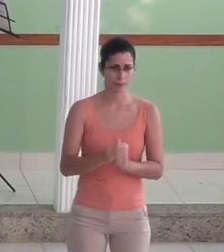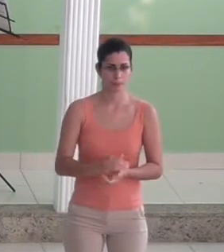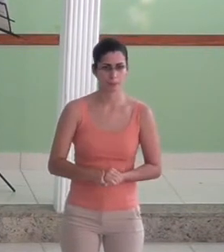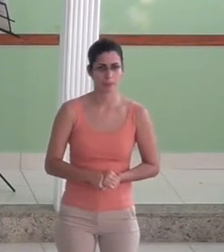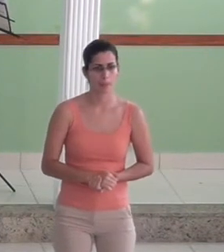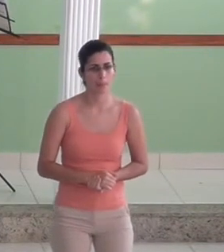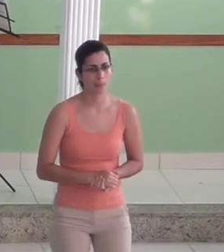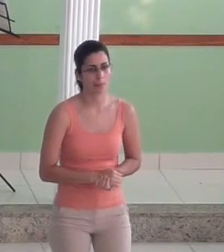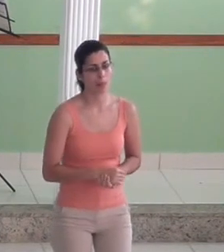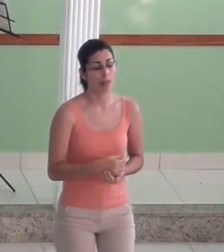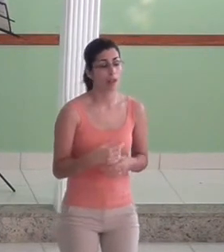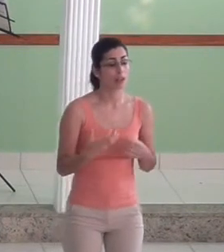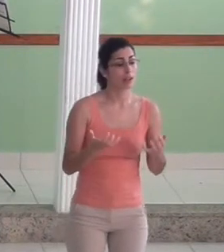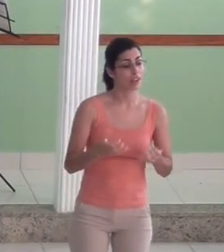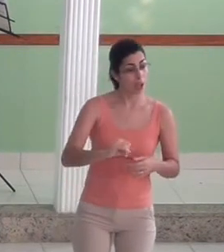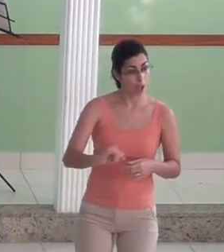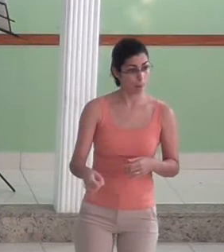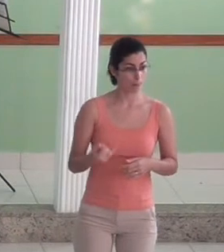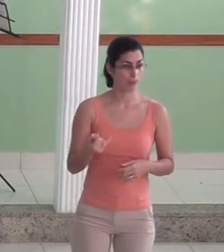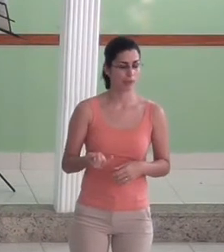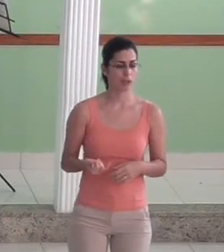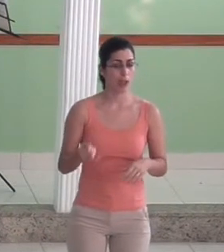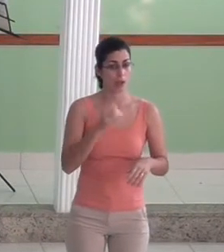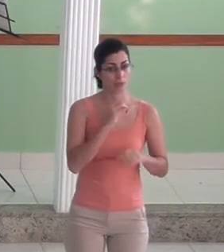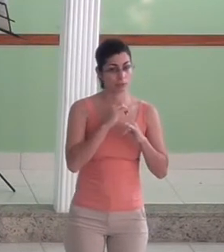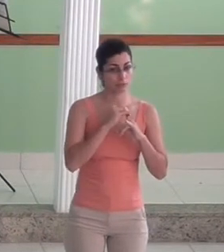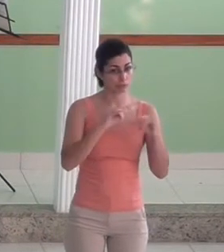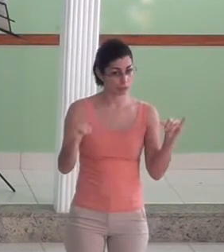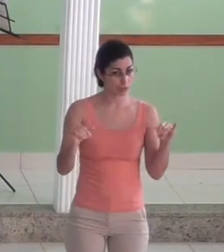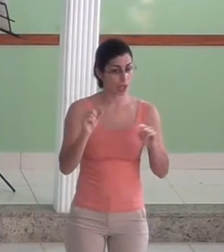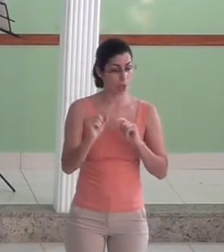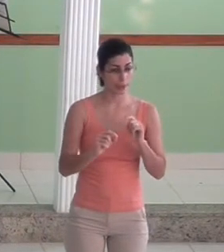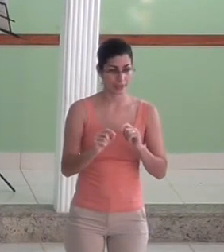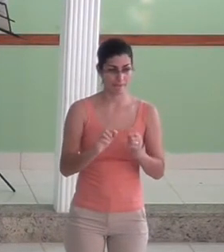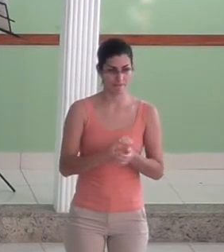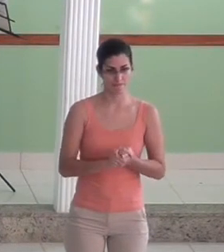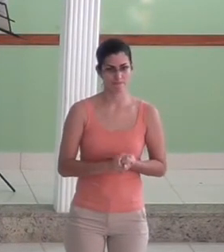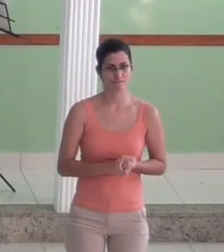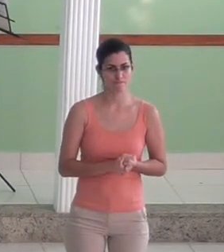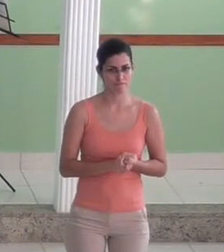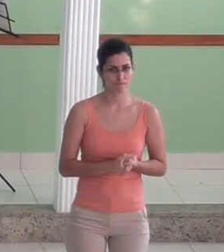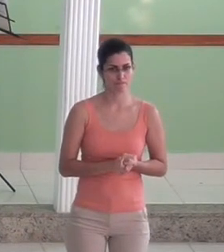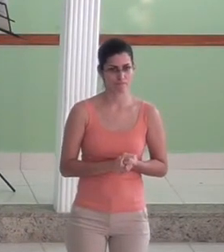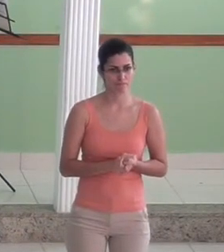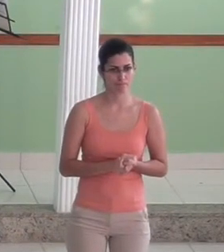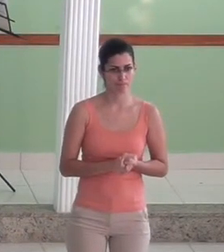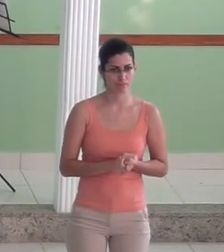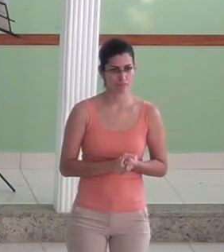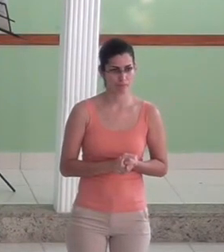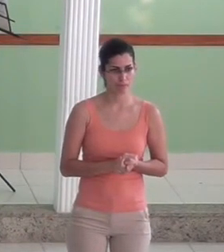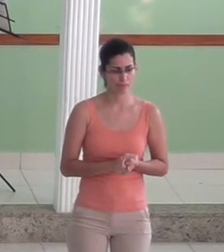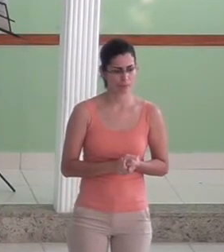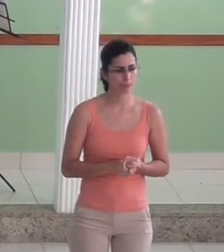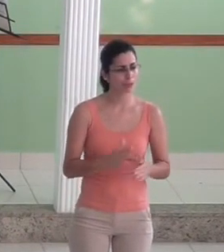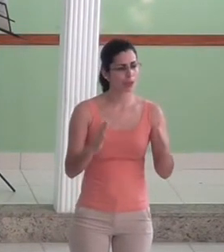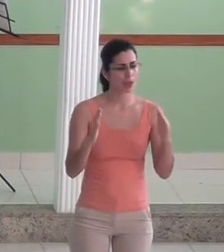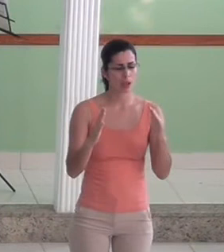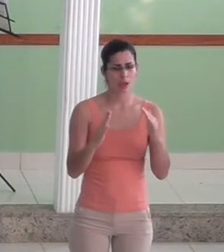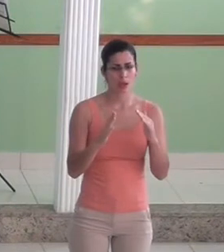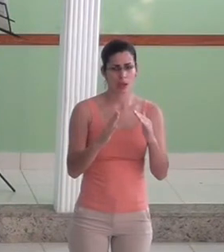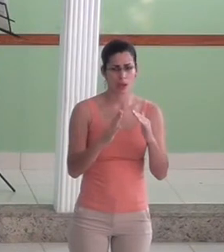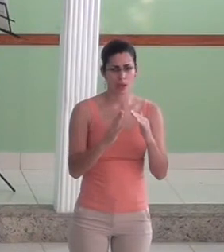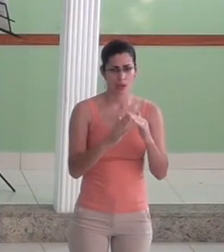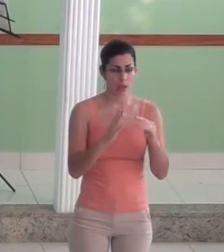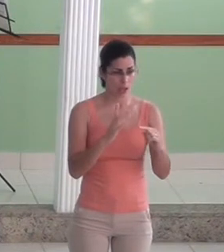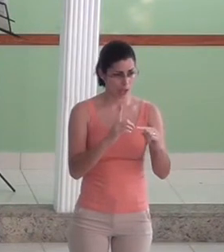Amém. E eu queria aproveitar e dizer que a igreja, ela tem voltado, como a Verinha